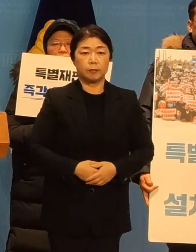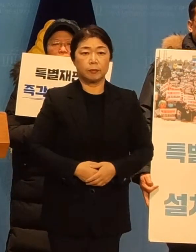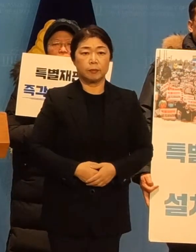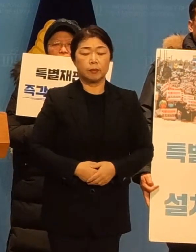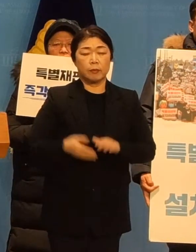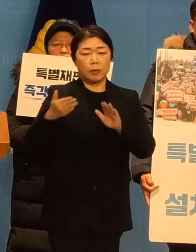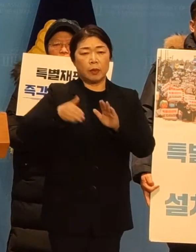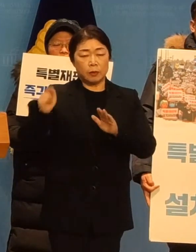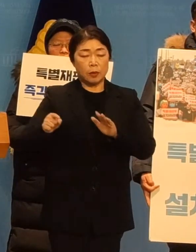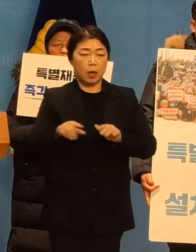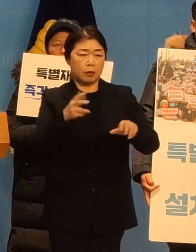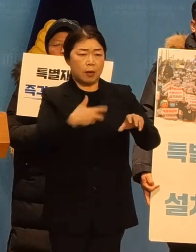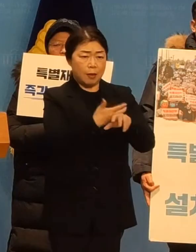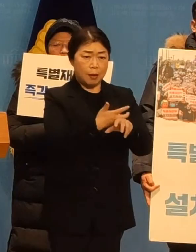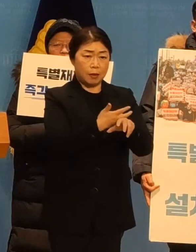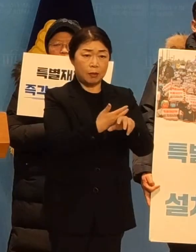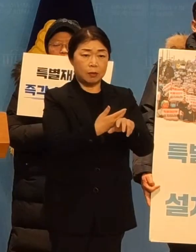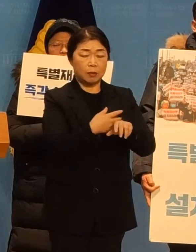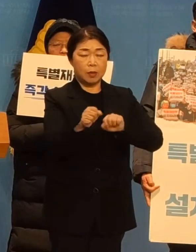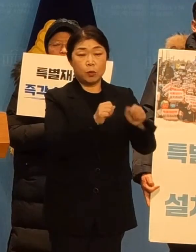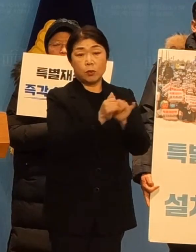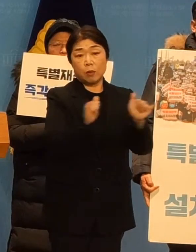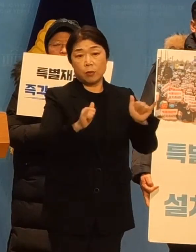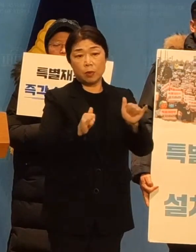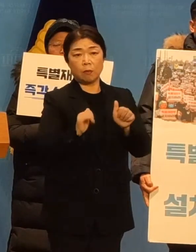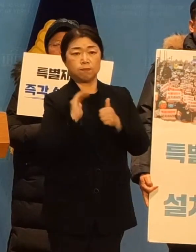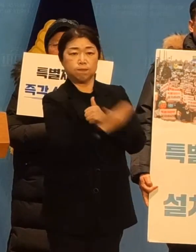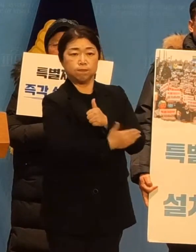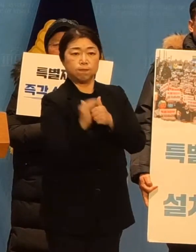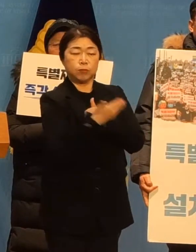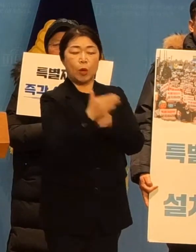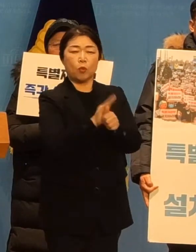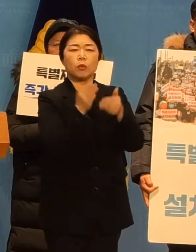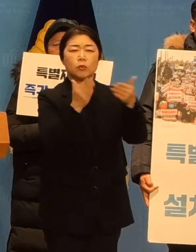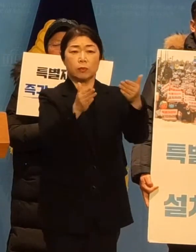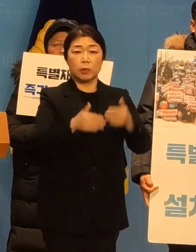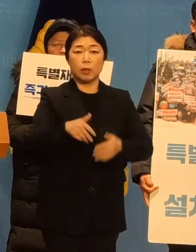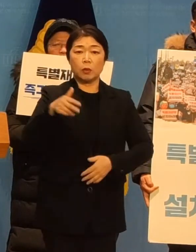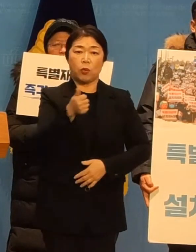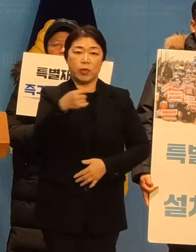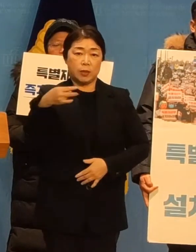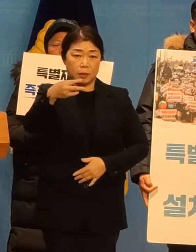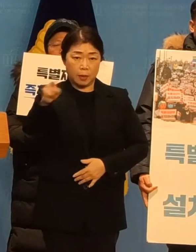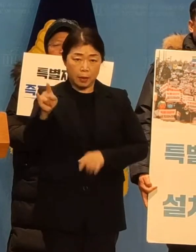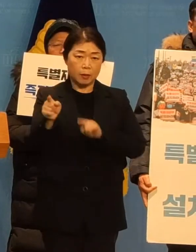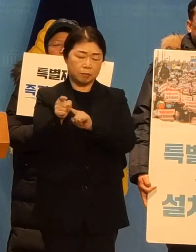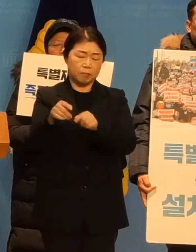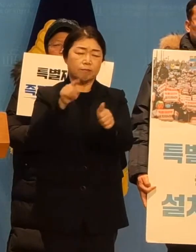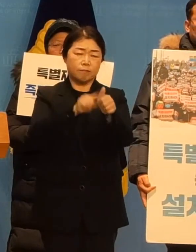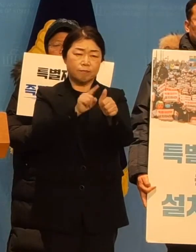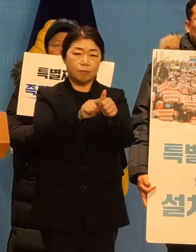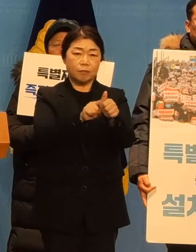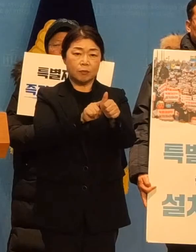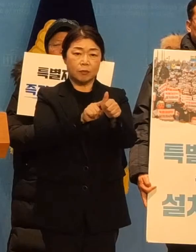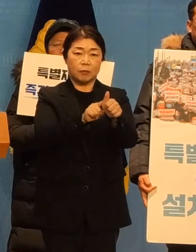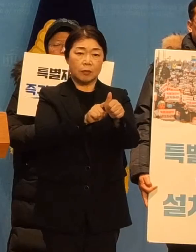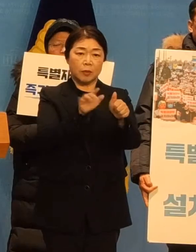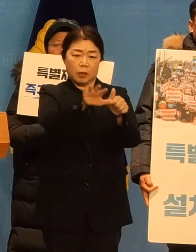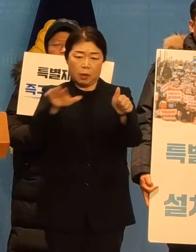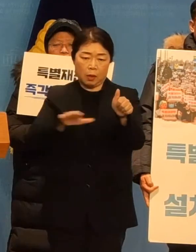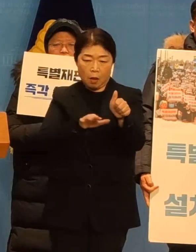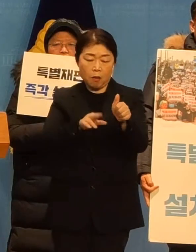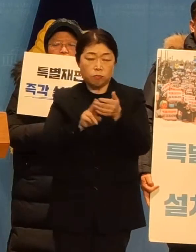방패막이 노릇을 하고 있다. 조희대가 바로 내란 세력의 최후 보루다. 더는 기다릴 수